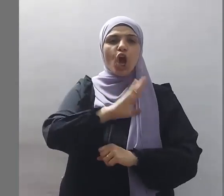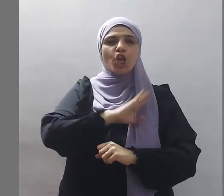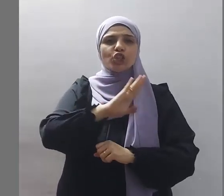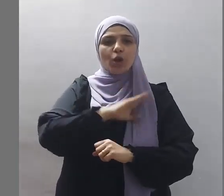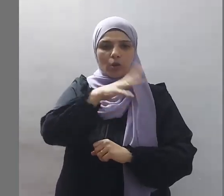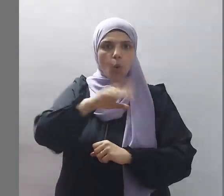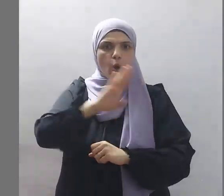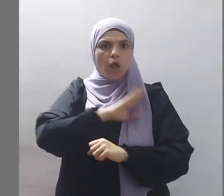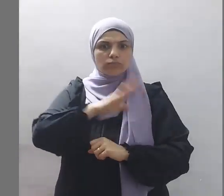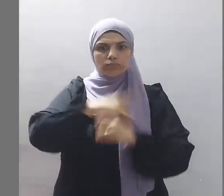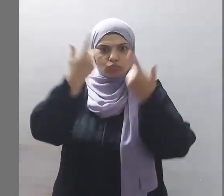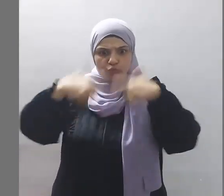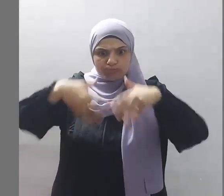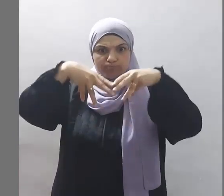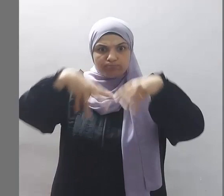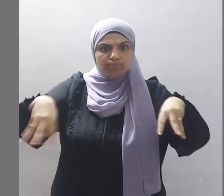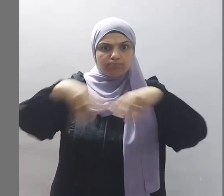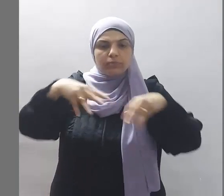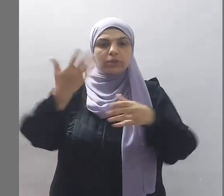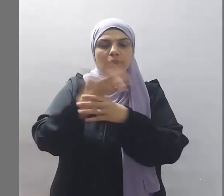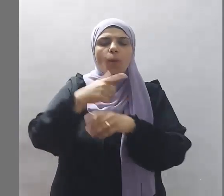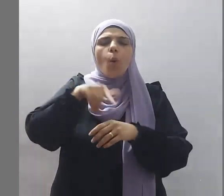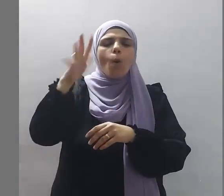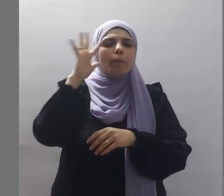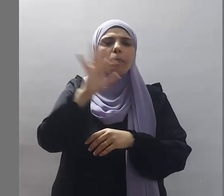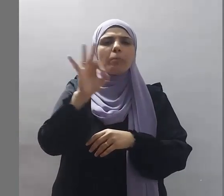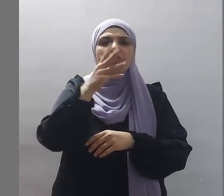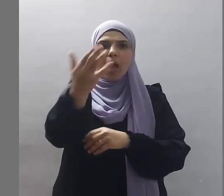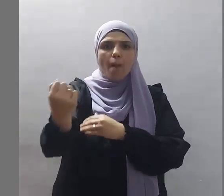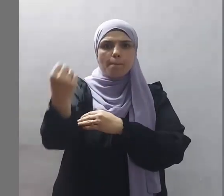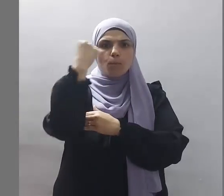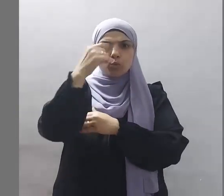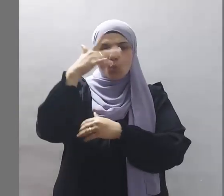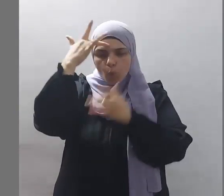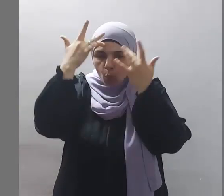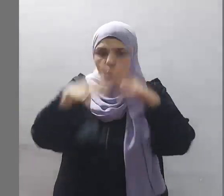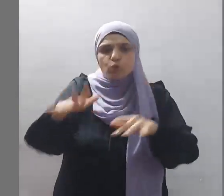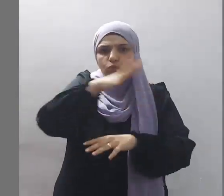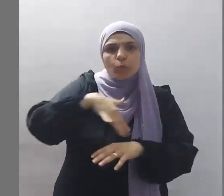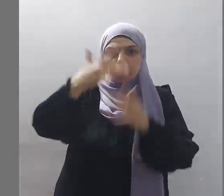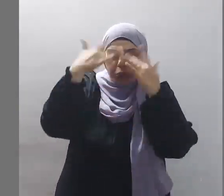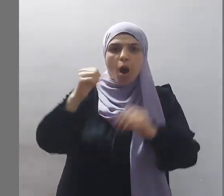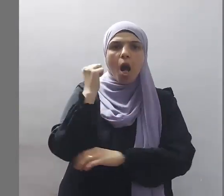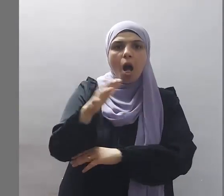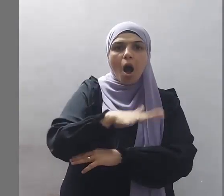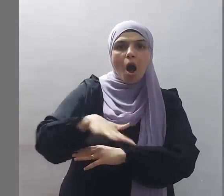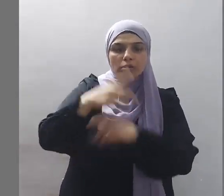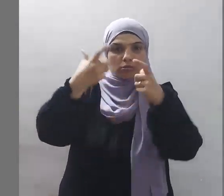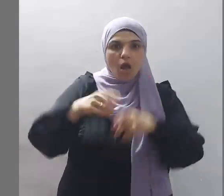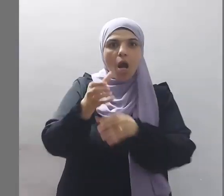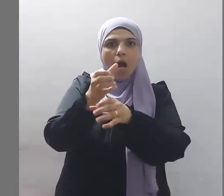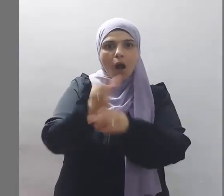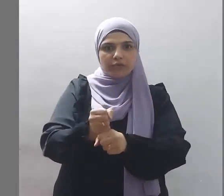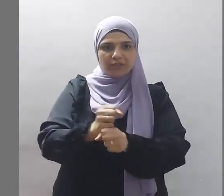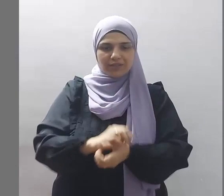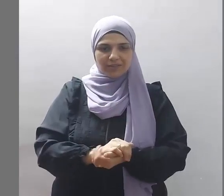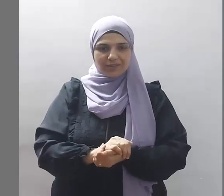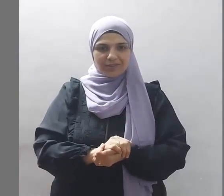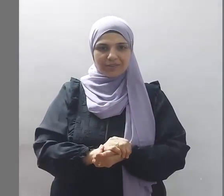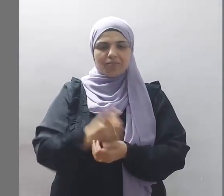الباسلة الذين ضربوا أروع الأمثلة في البطولة والفداء في سبيل دفاعهم عن الوطن، فأحيوا فينا